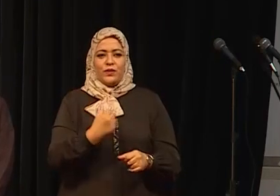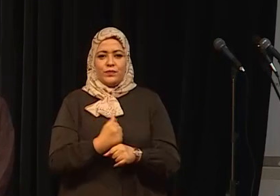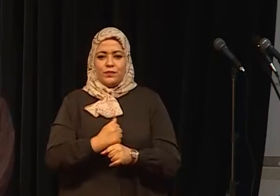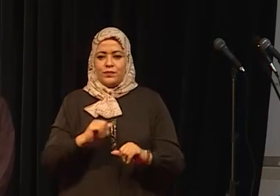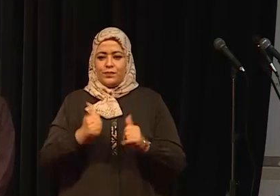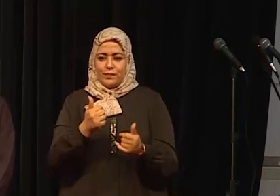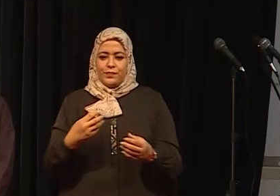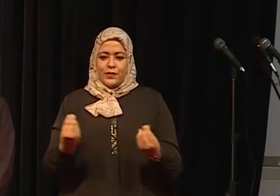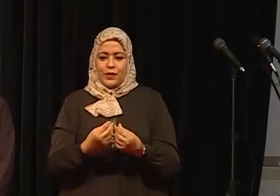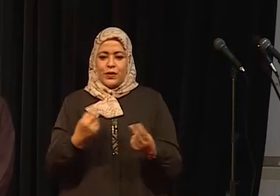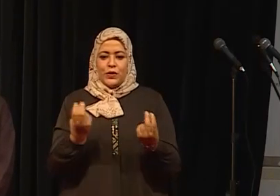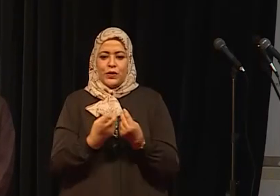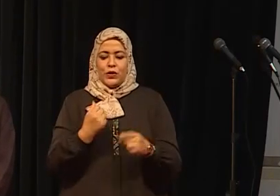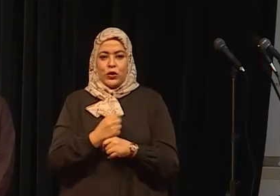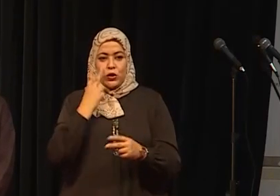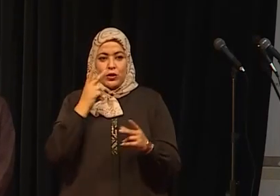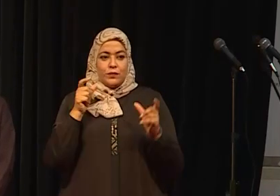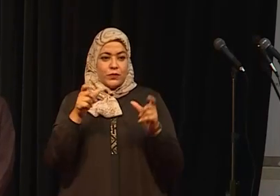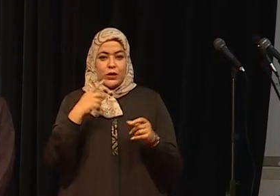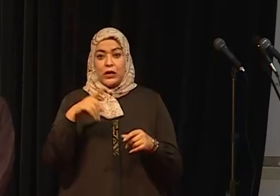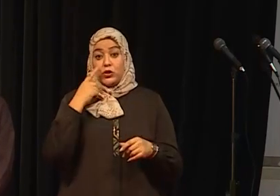ياك؟ الانسان شنو خصو يدير؟